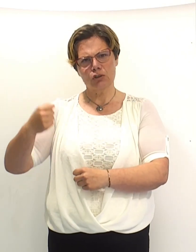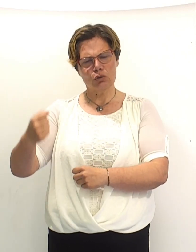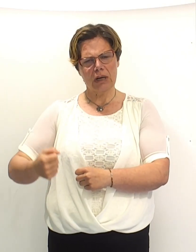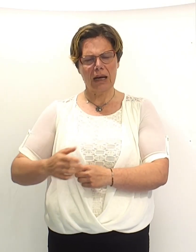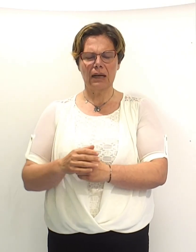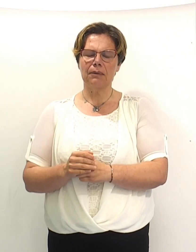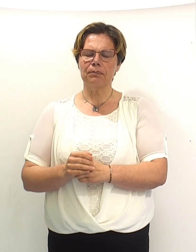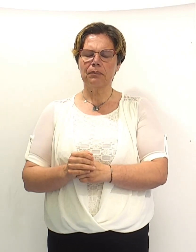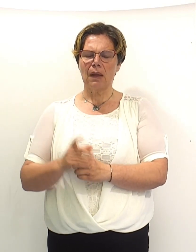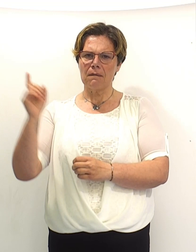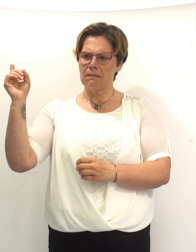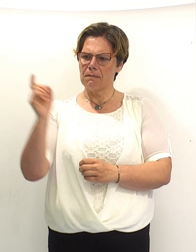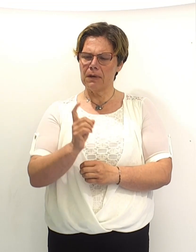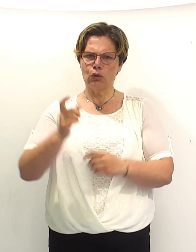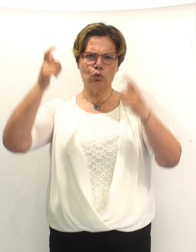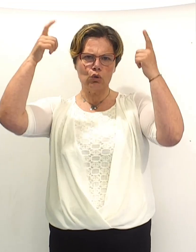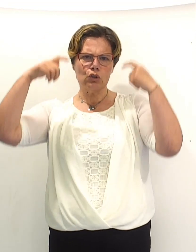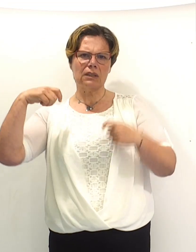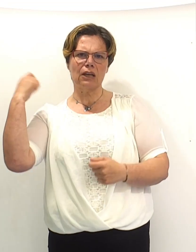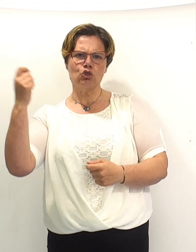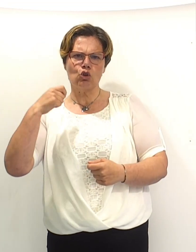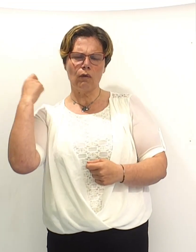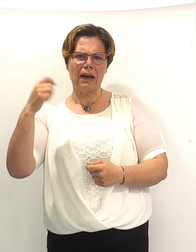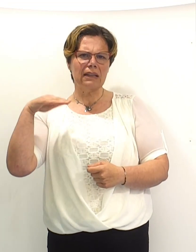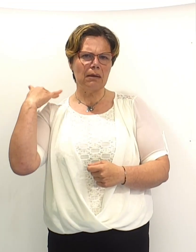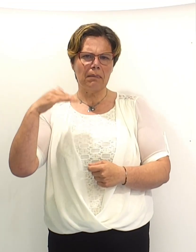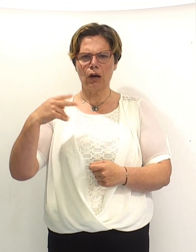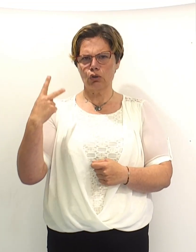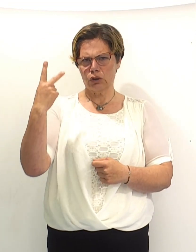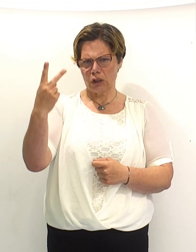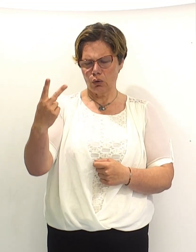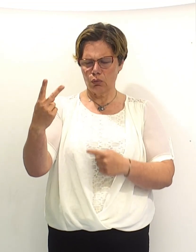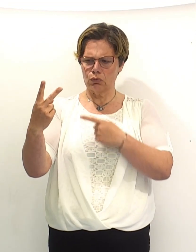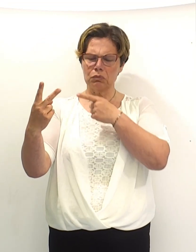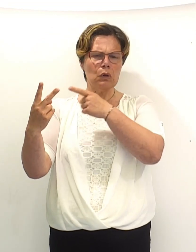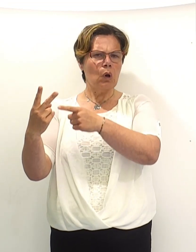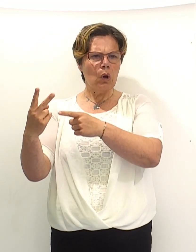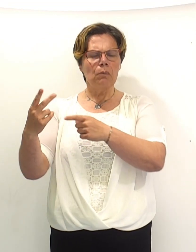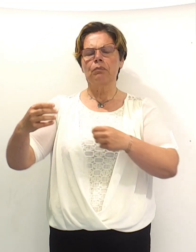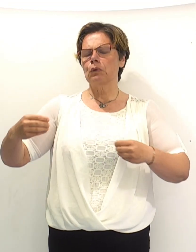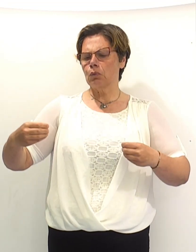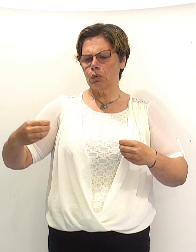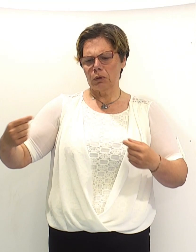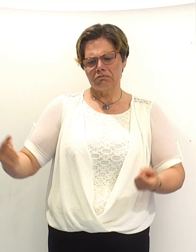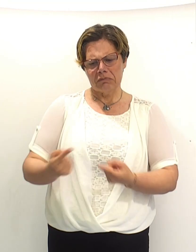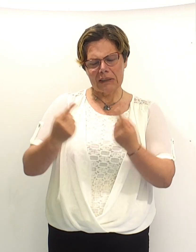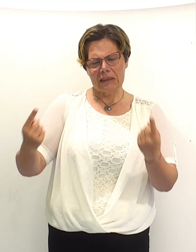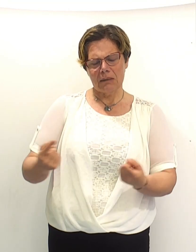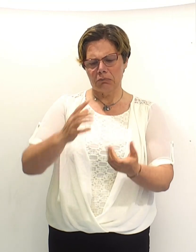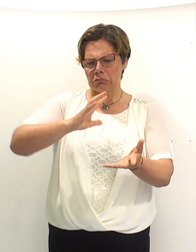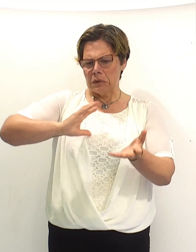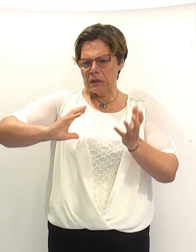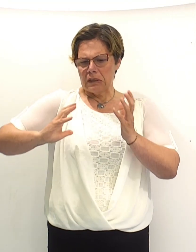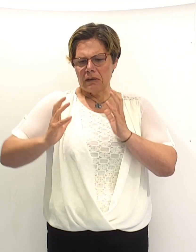II ci esortava a diventare un laboratorio privilegiato anche di